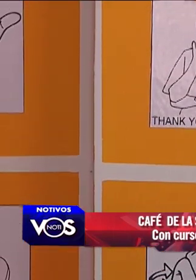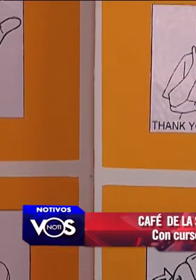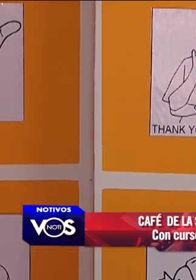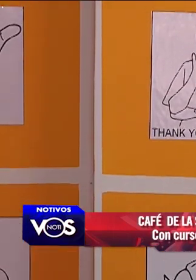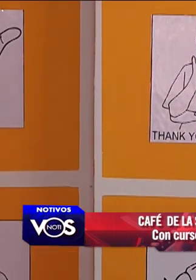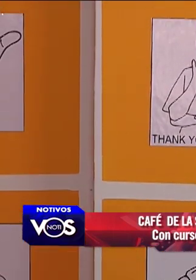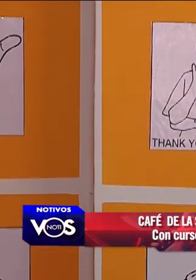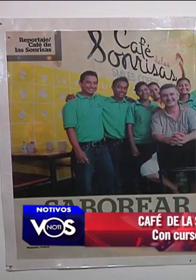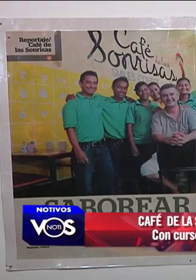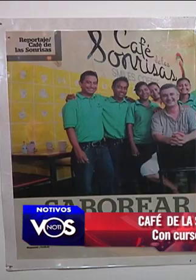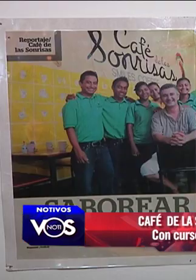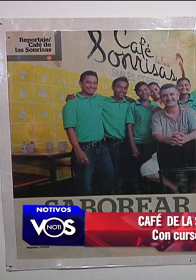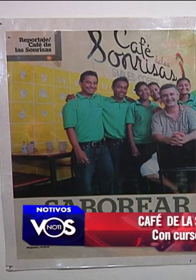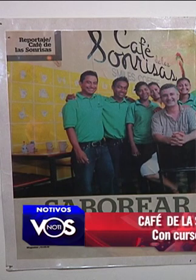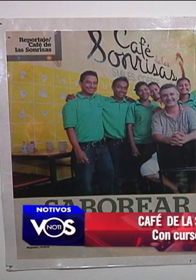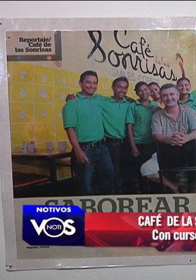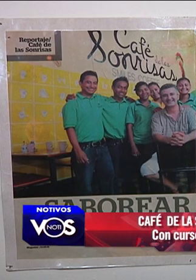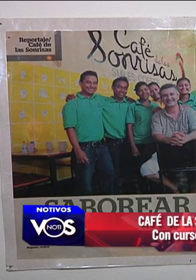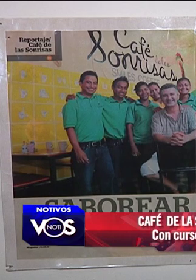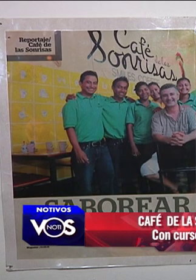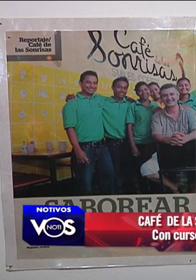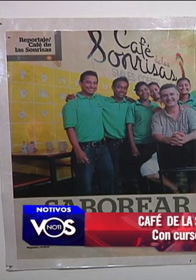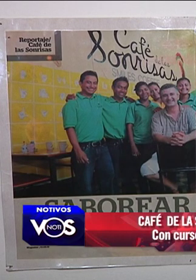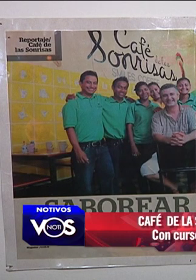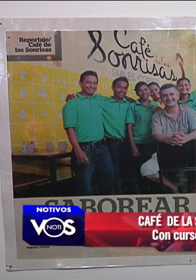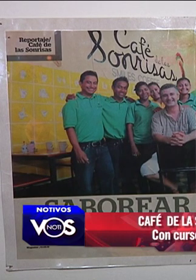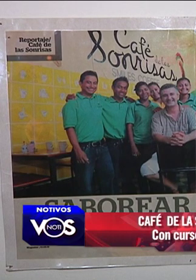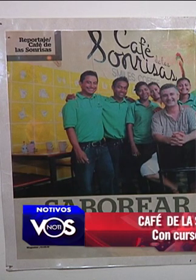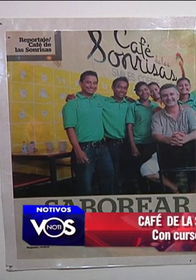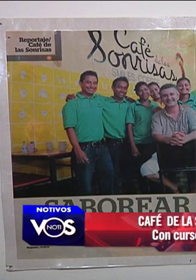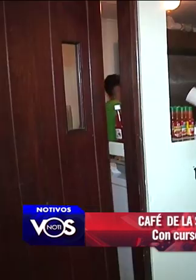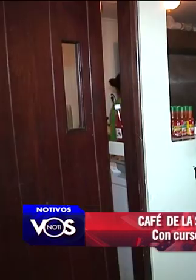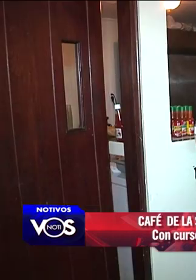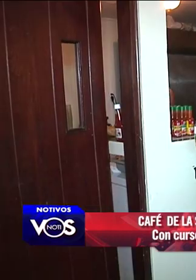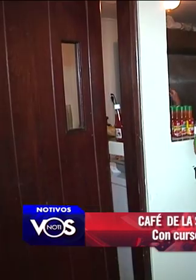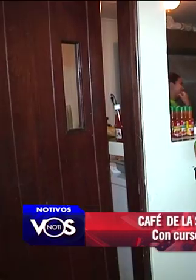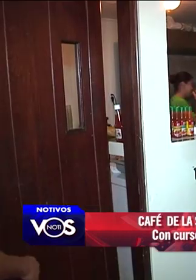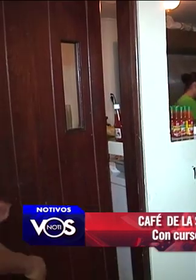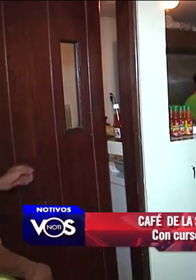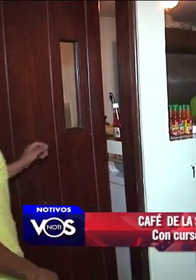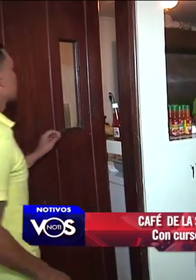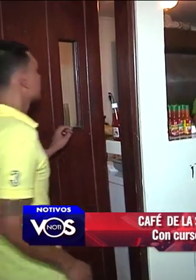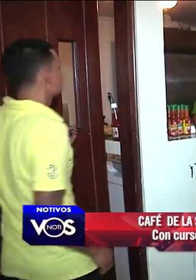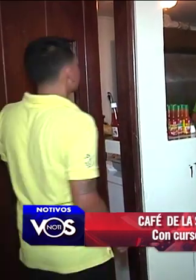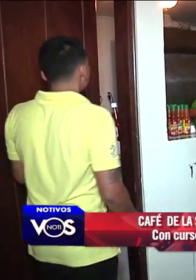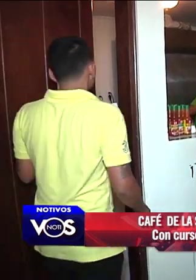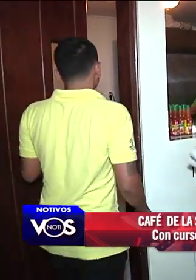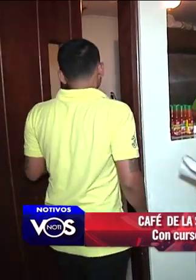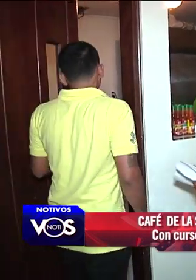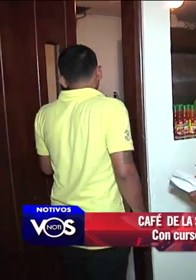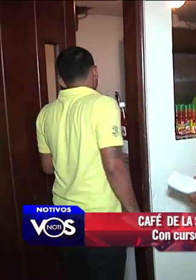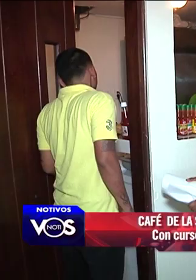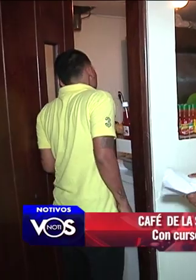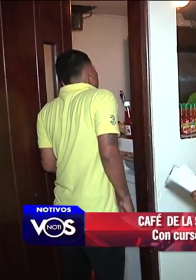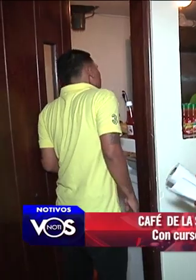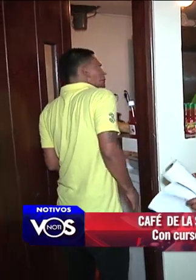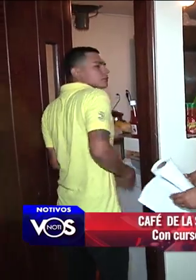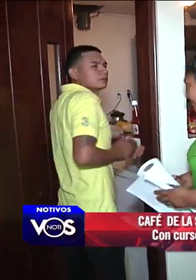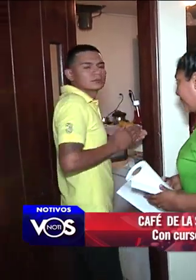Entonces ya después le iba preguntando a ellos, mira, ¿cómo se dice tal palabra? Y entonces ellos me iban enseñando poco a poco y entonces ya después iba más